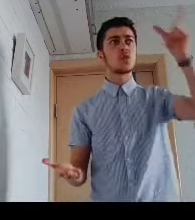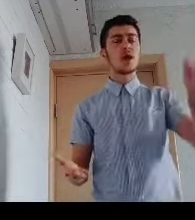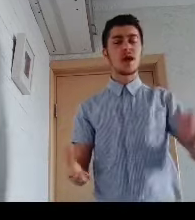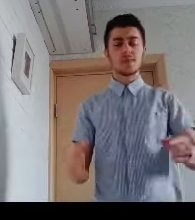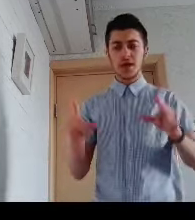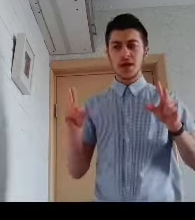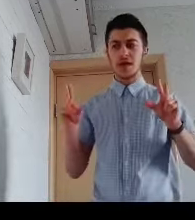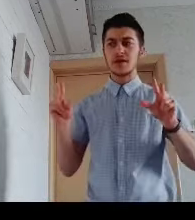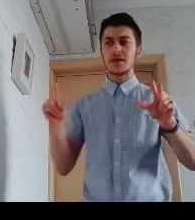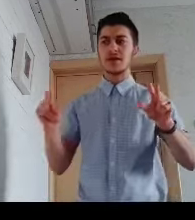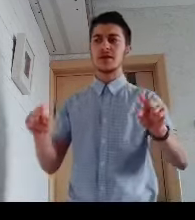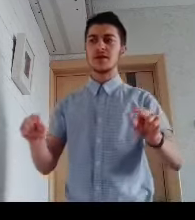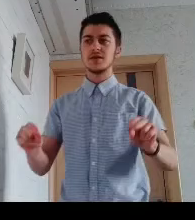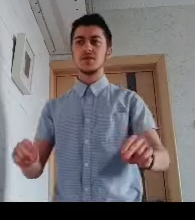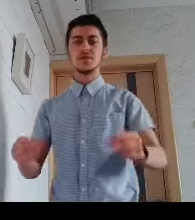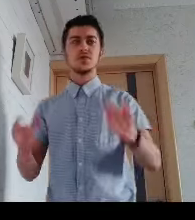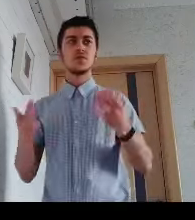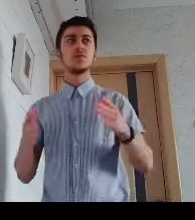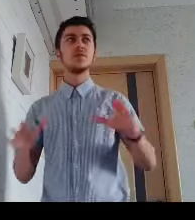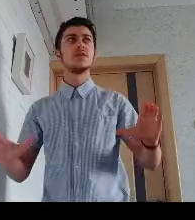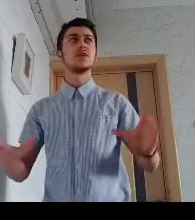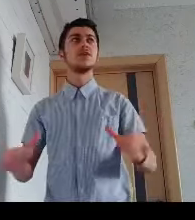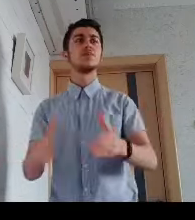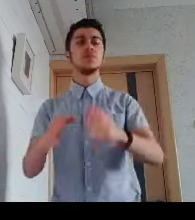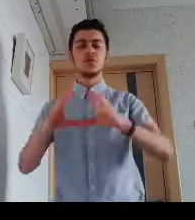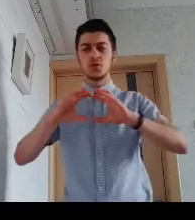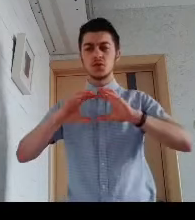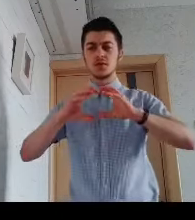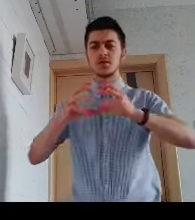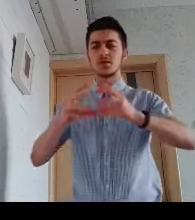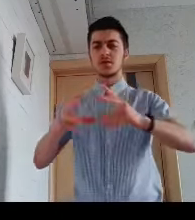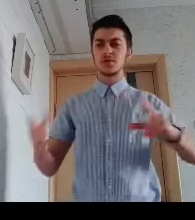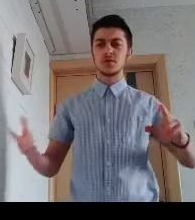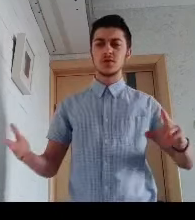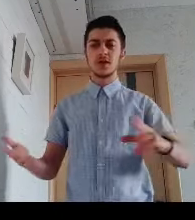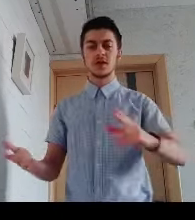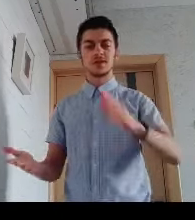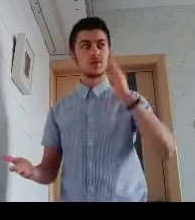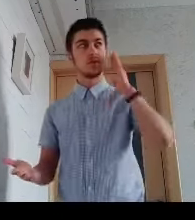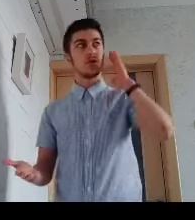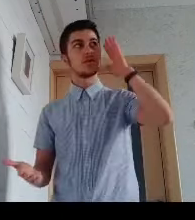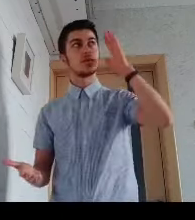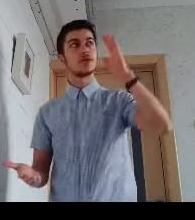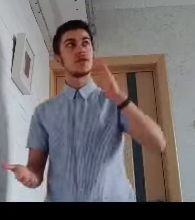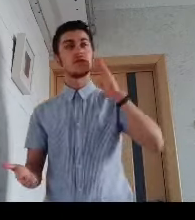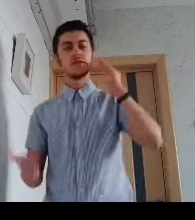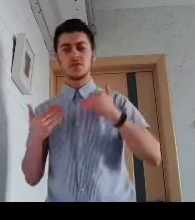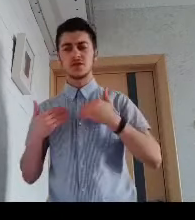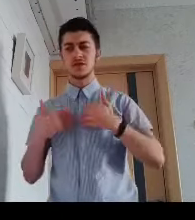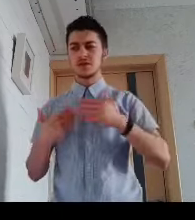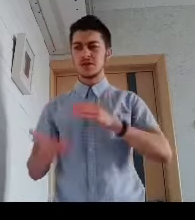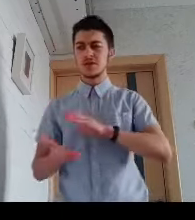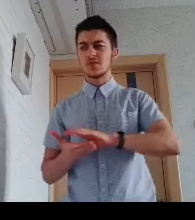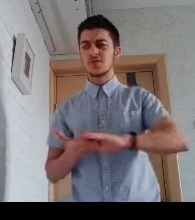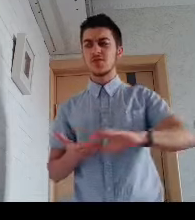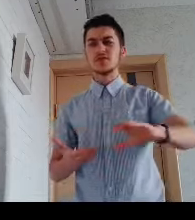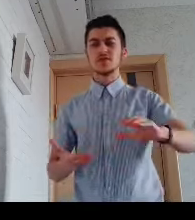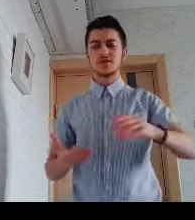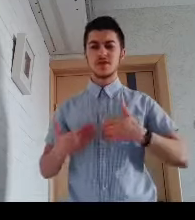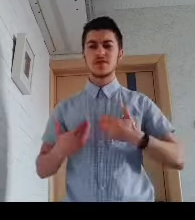и луна брала. Просто купол над землей стерегу как сон. Я пишу всю эту плоскость,